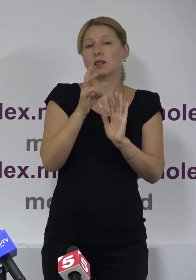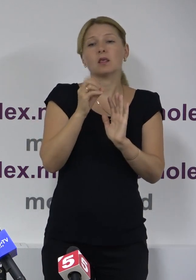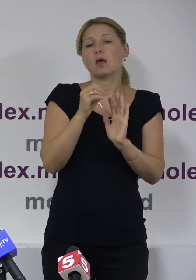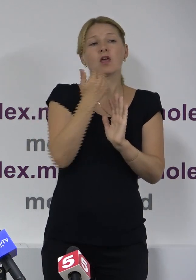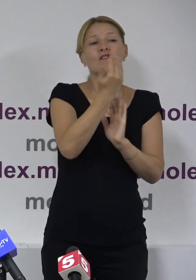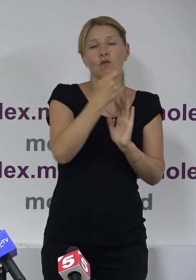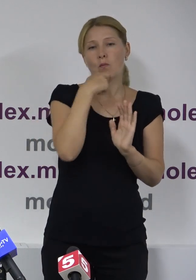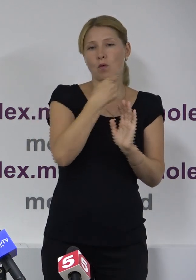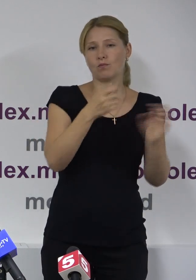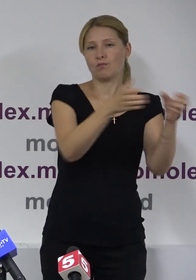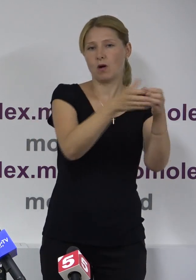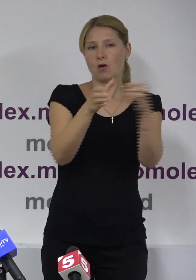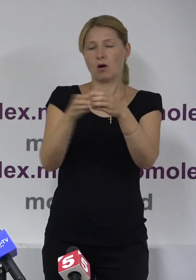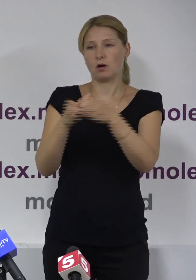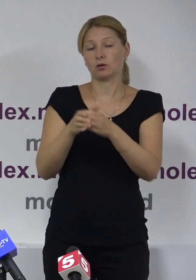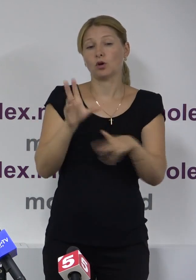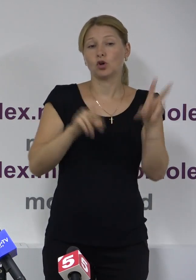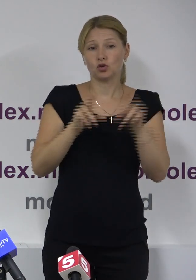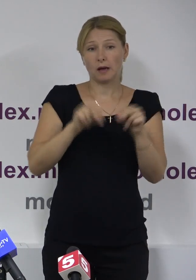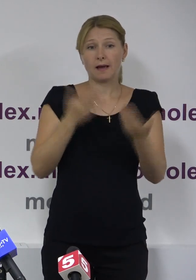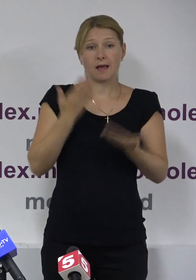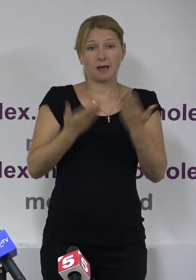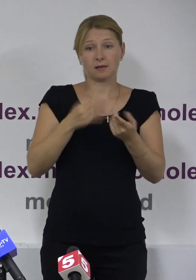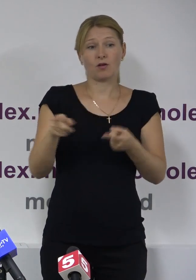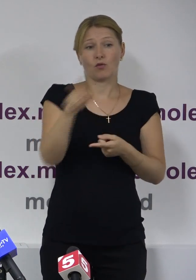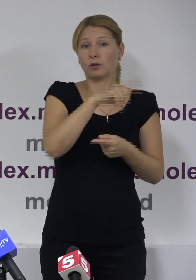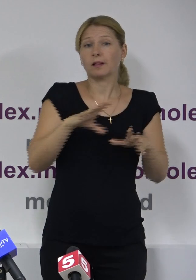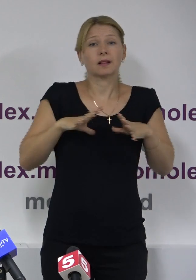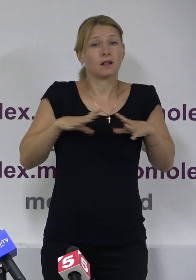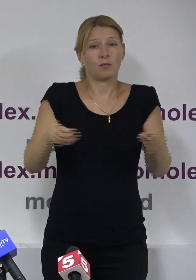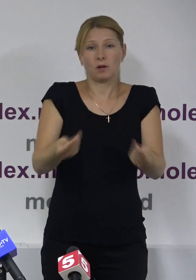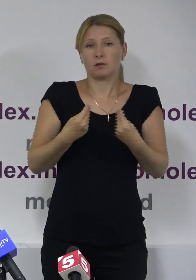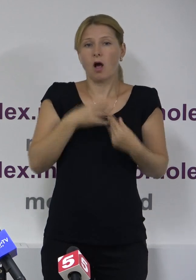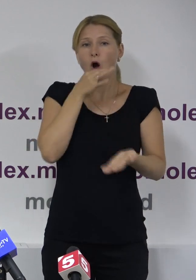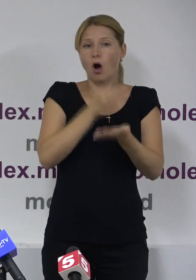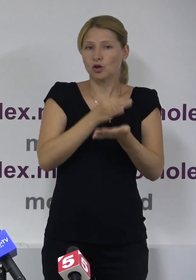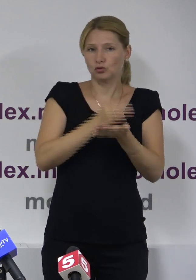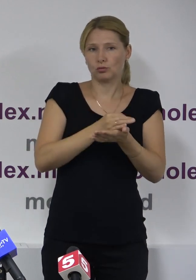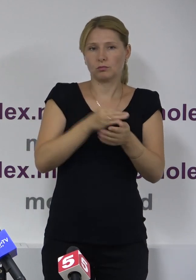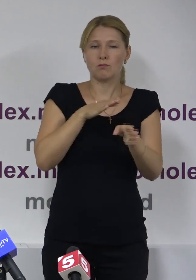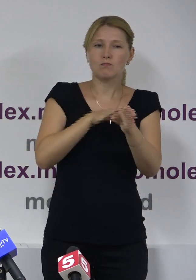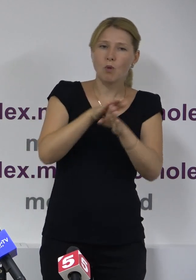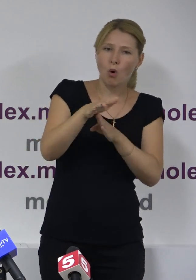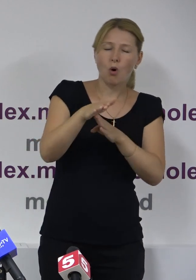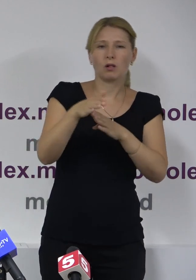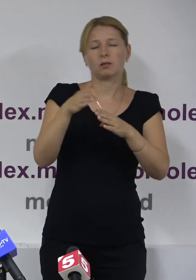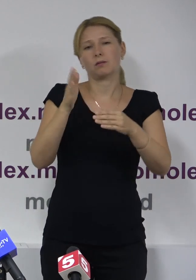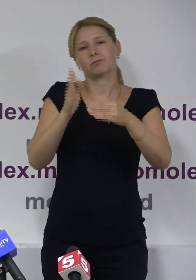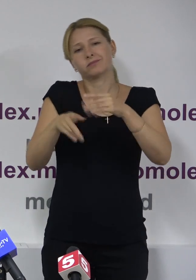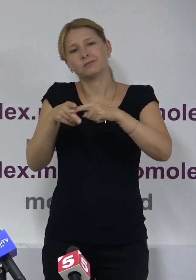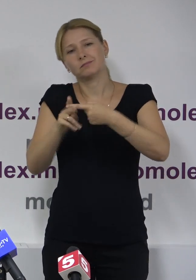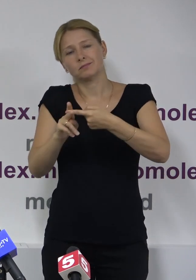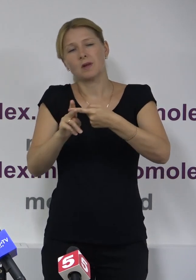Șor. Chiar dacă aceștia nu au depus rapoarte complete sau pentru ambele semestre